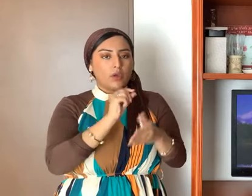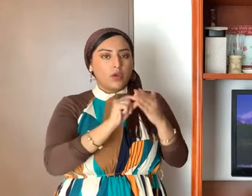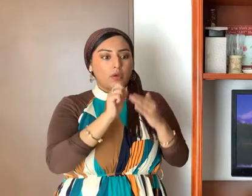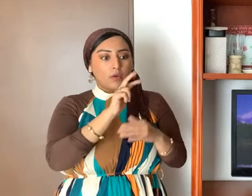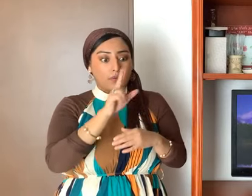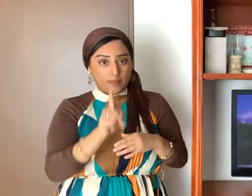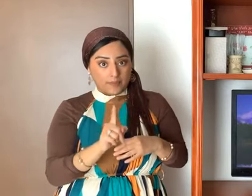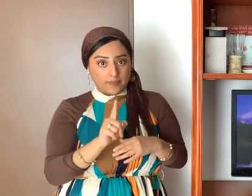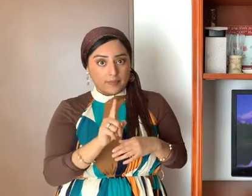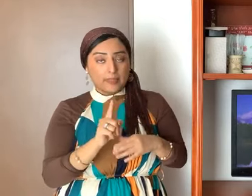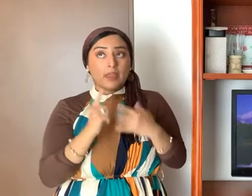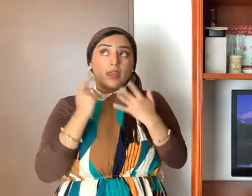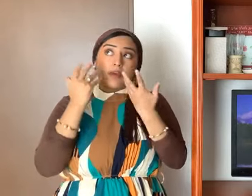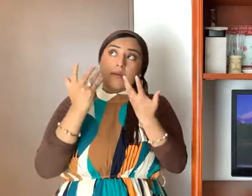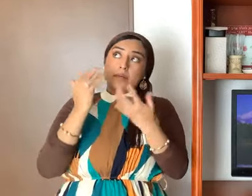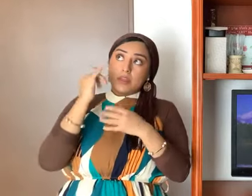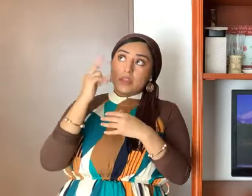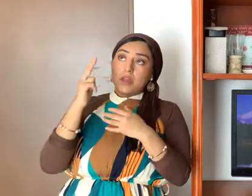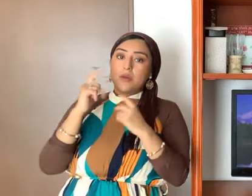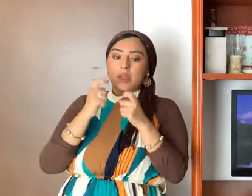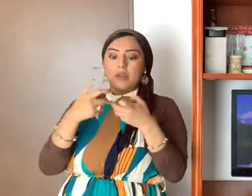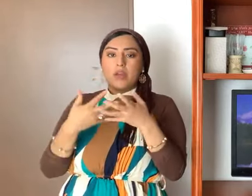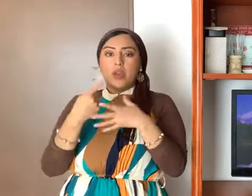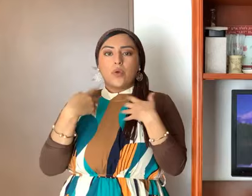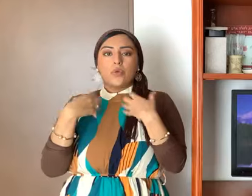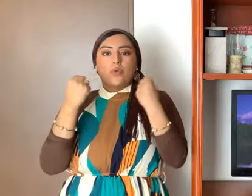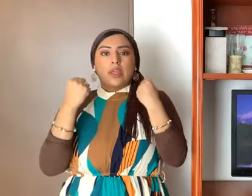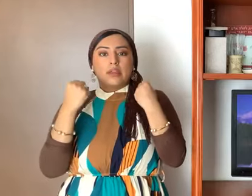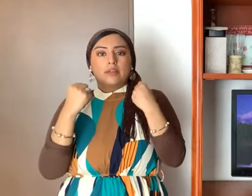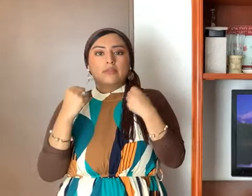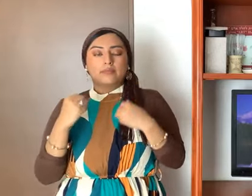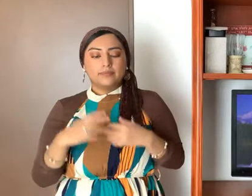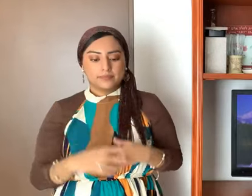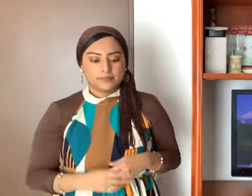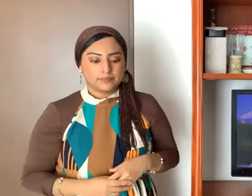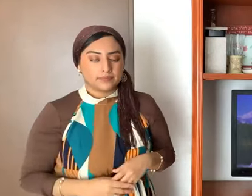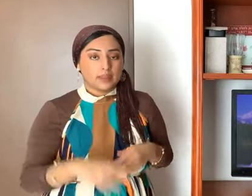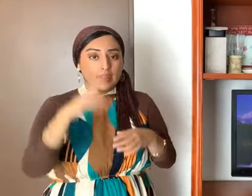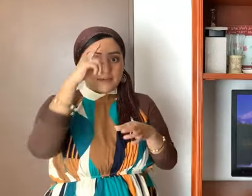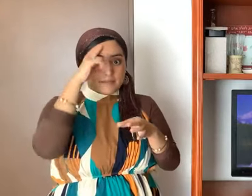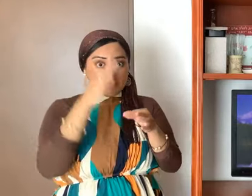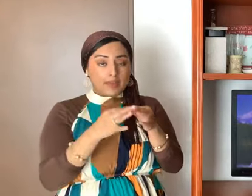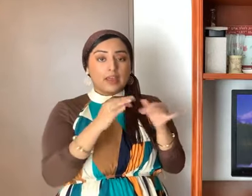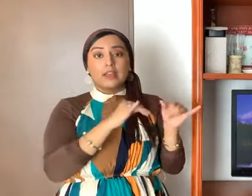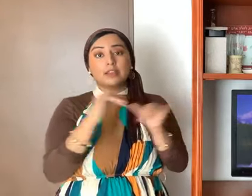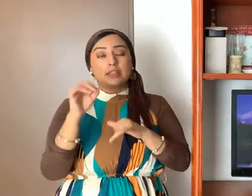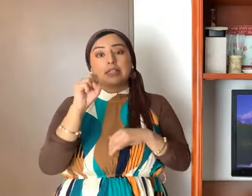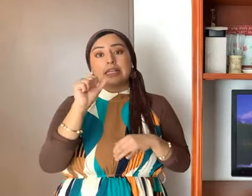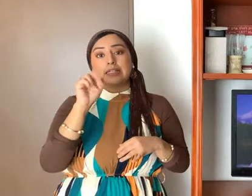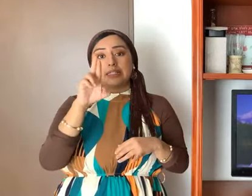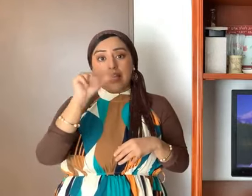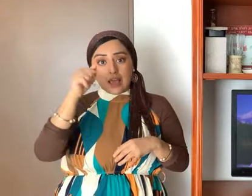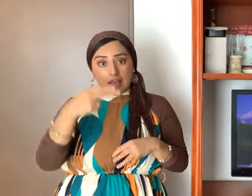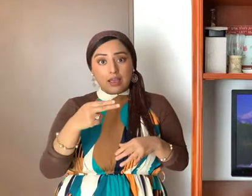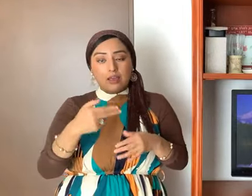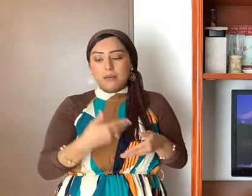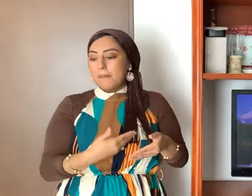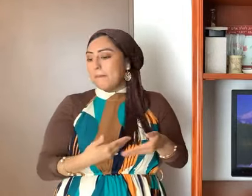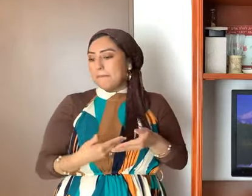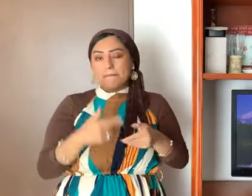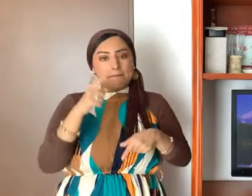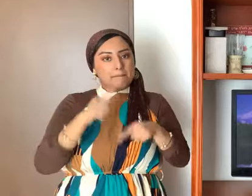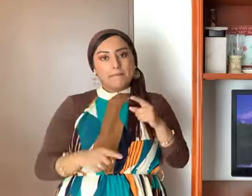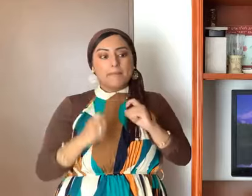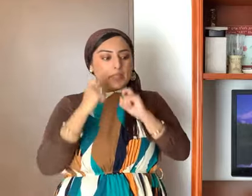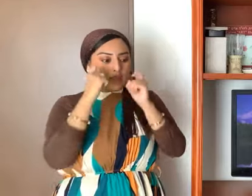40:31. Pero los que esperan a Yahweh tendrán nuevas fuerzas. Volvamos a leerlo. Por la fe también la misma Sara, siendo estéril,